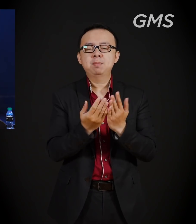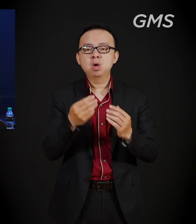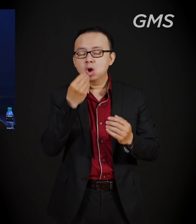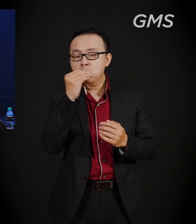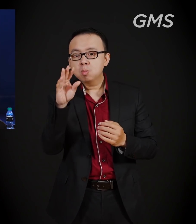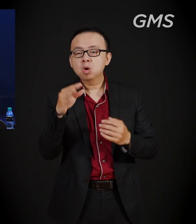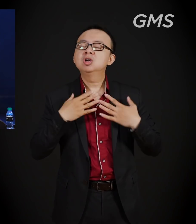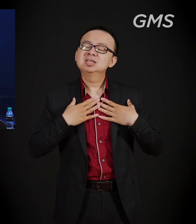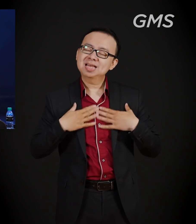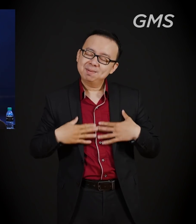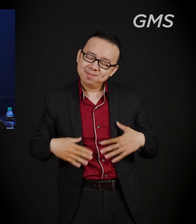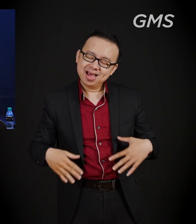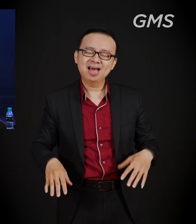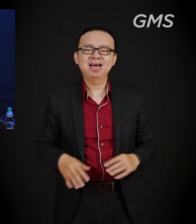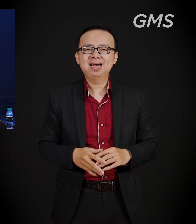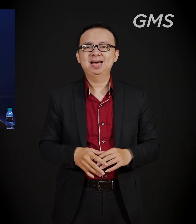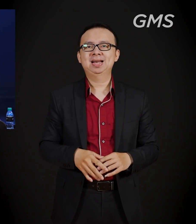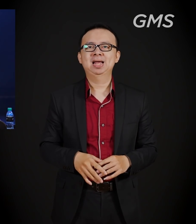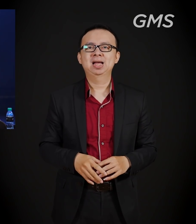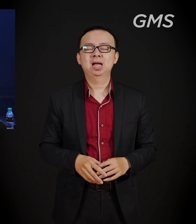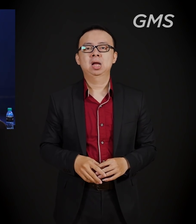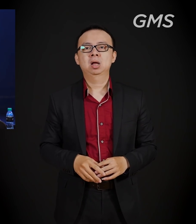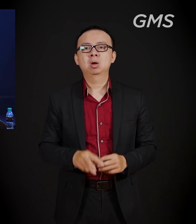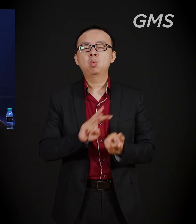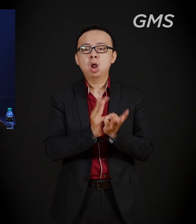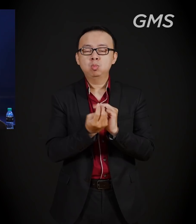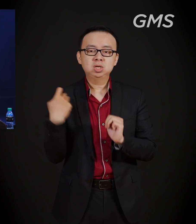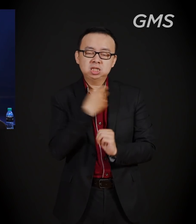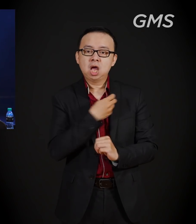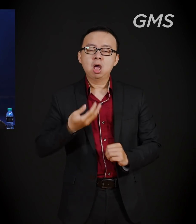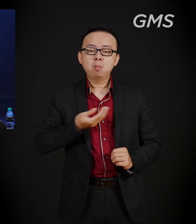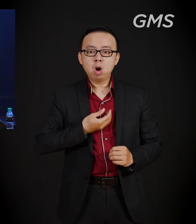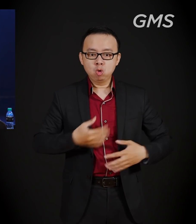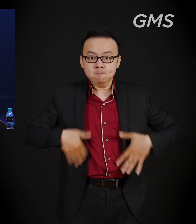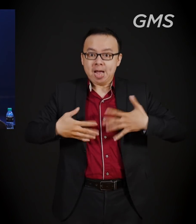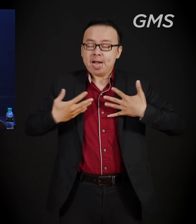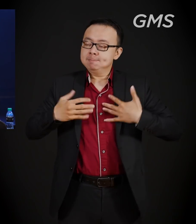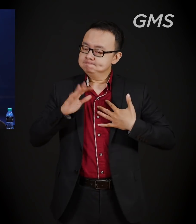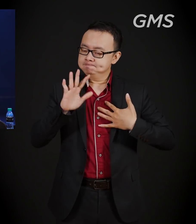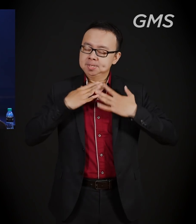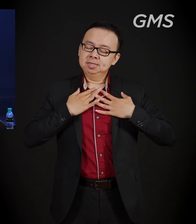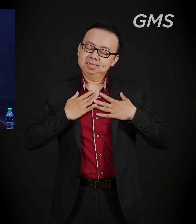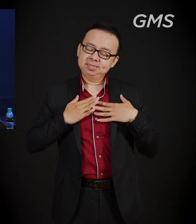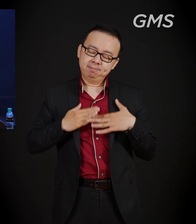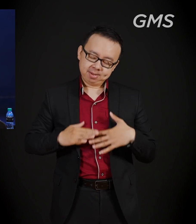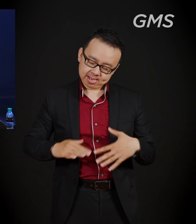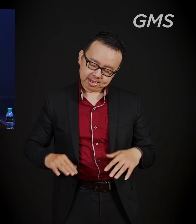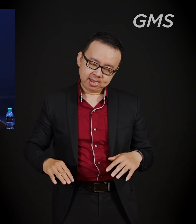Supaya kamu dapat berdoa. Ketika ada sesuatu yang memancing emosi kita, masuk kamar doa. Ada sesuatu yang memancing emosi